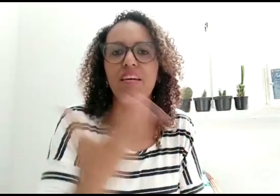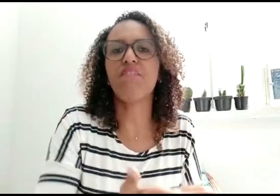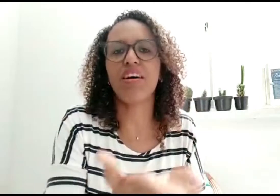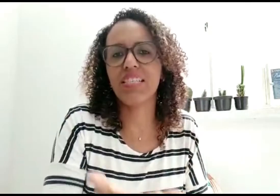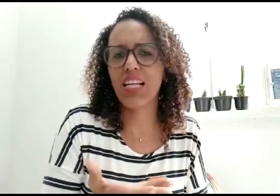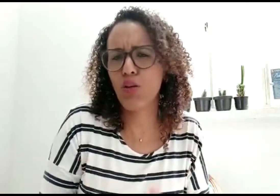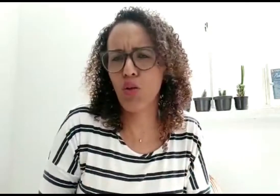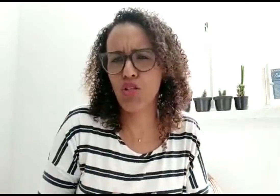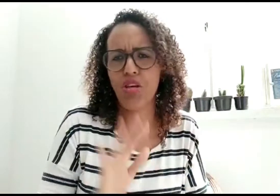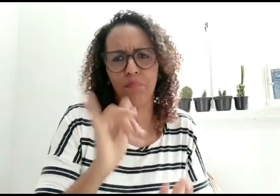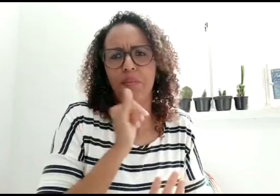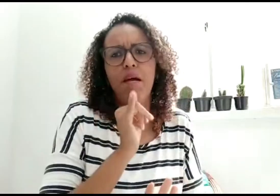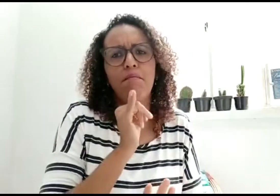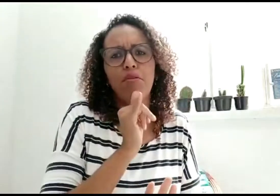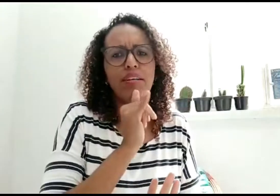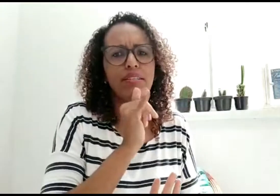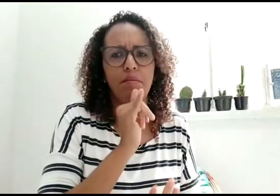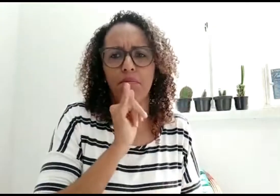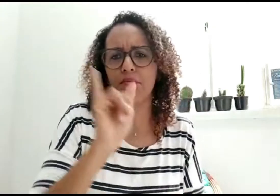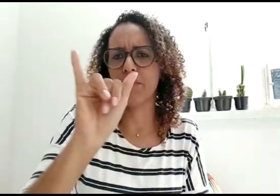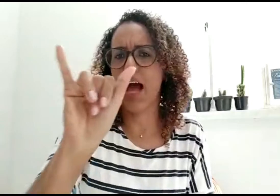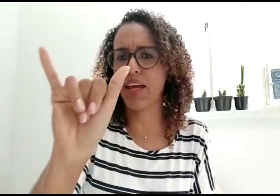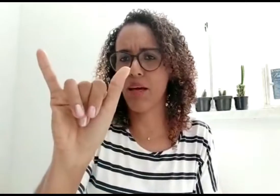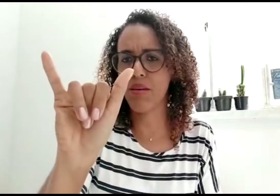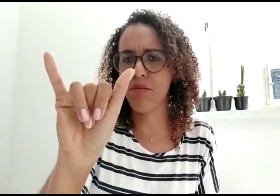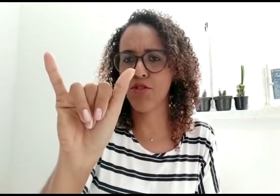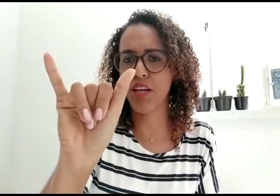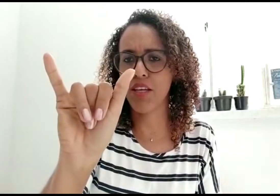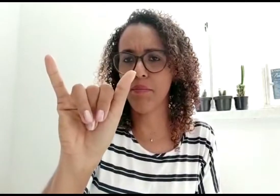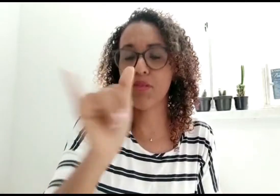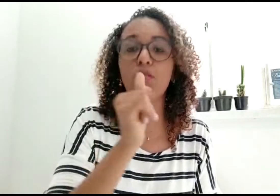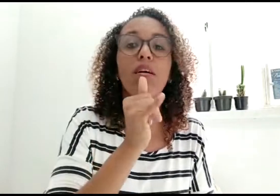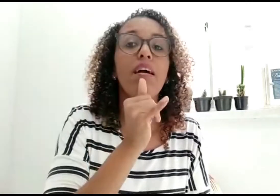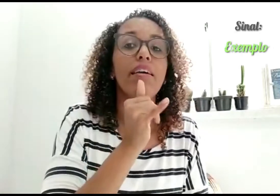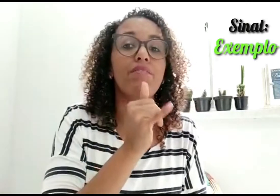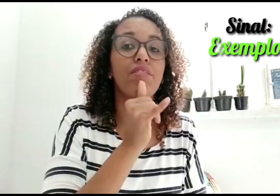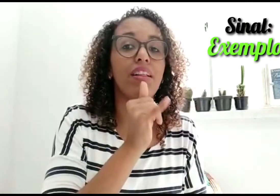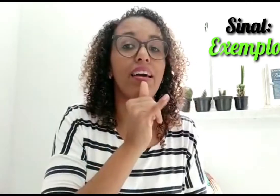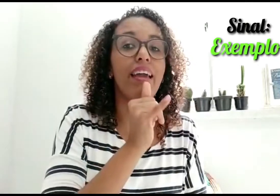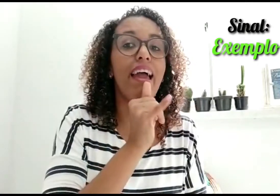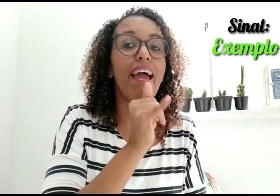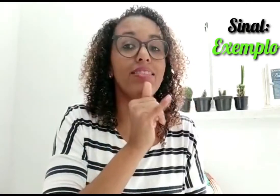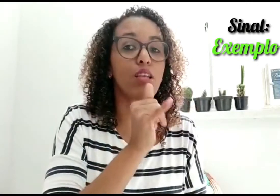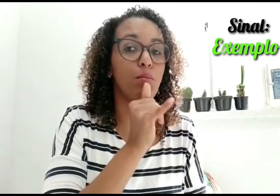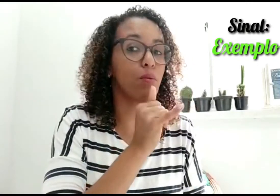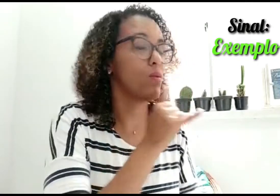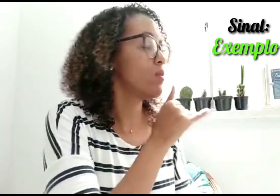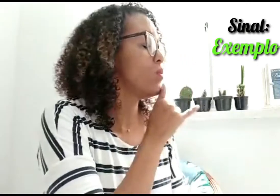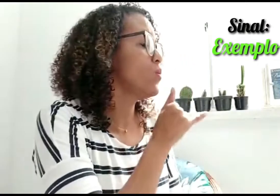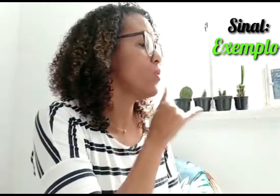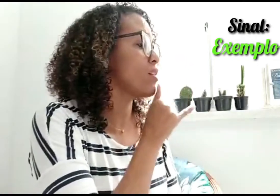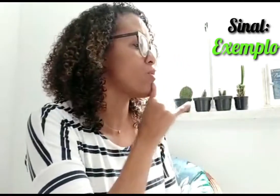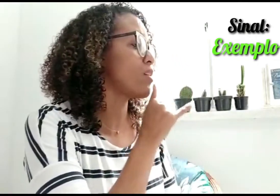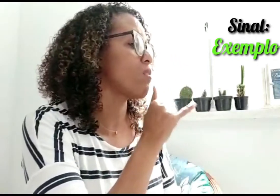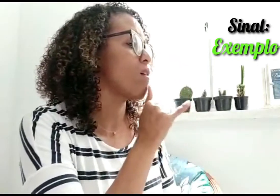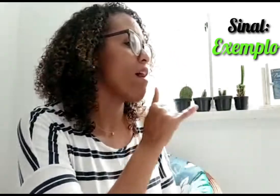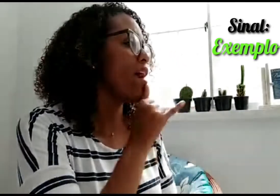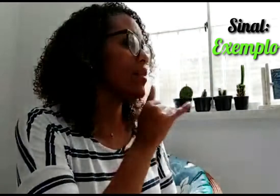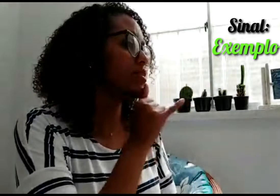e faz a datilologia. Por exemplo, aqui a minha mão está em Y e eu vou falar exemplo. No queixo aqui, ó.